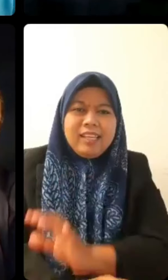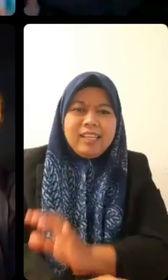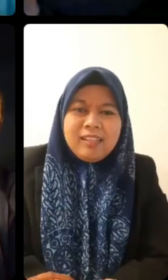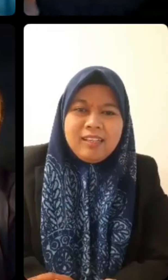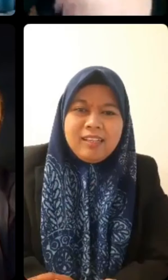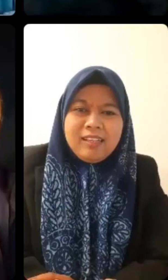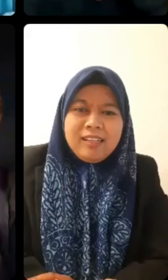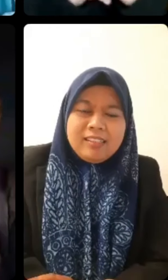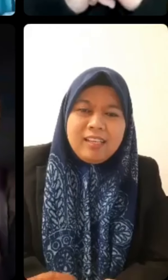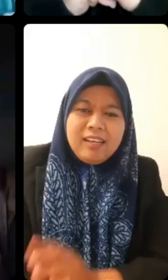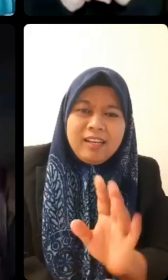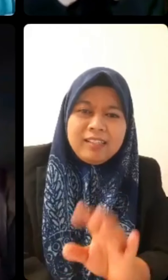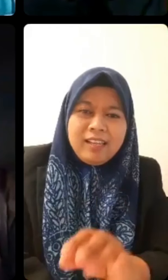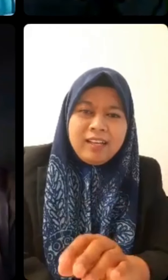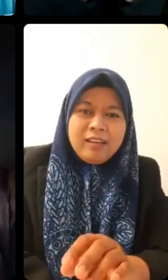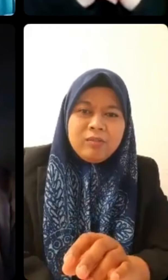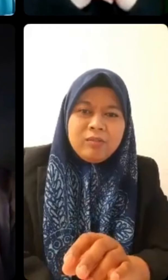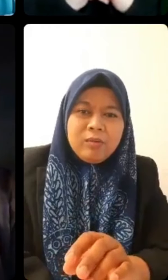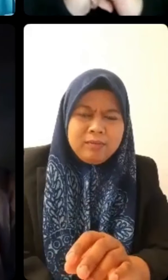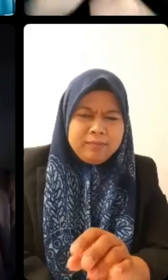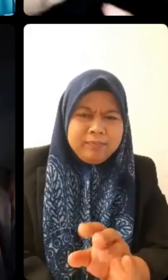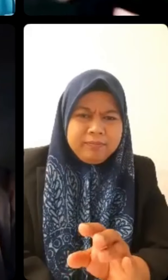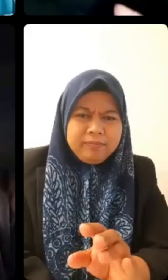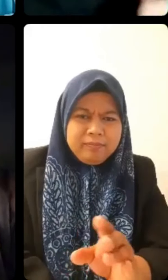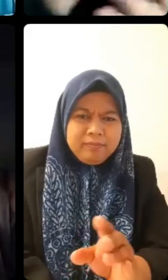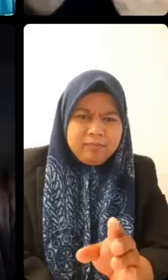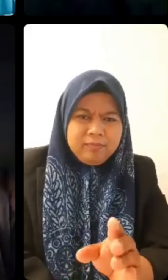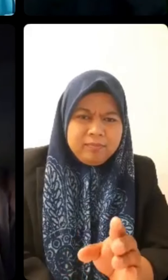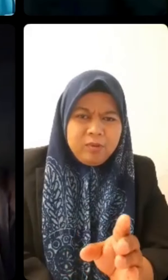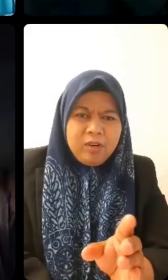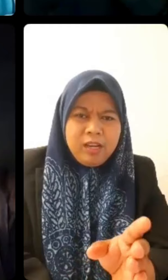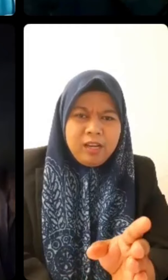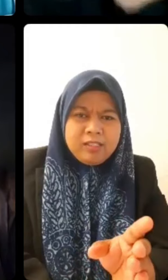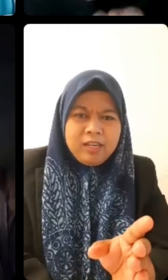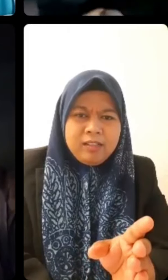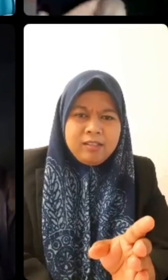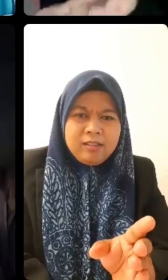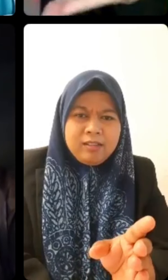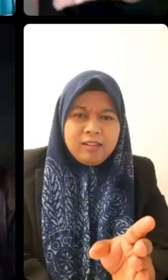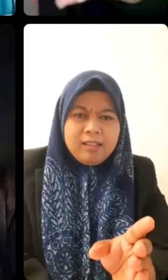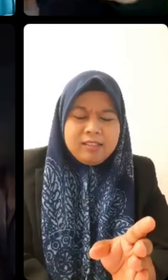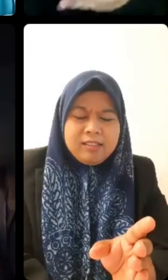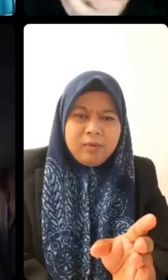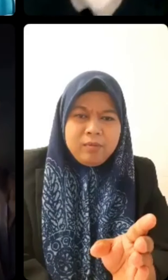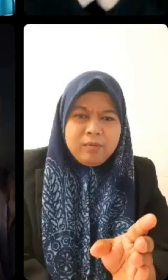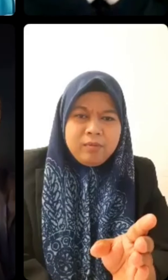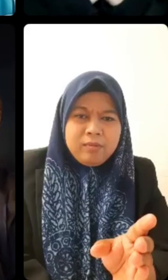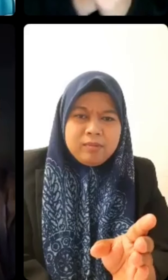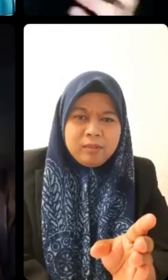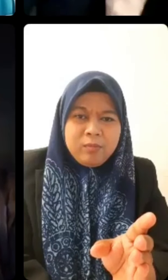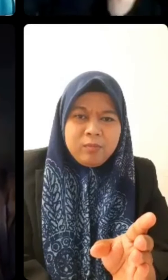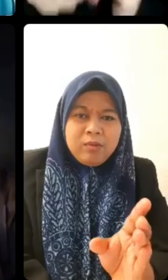Nasihat saya nak nasihatkan untuk orang kat luar sana. Saya